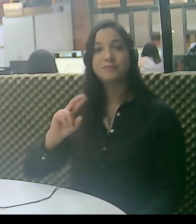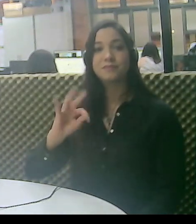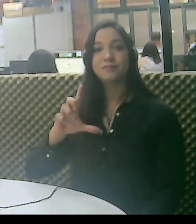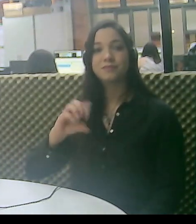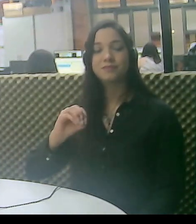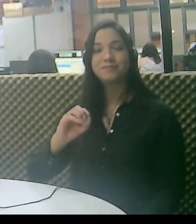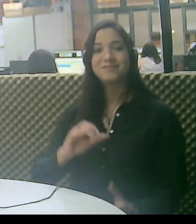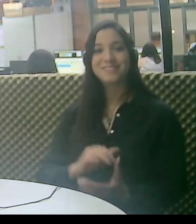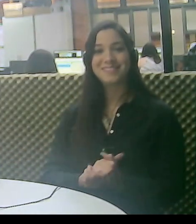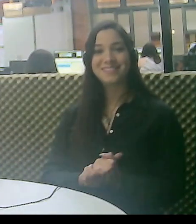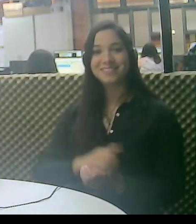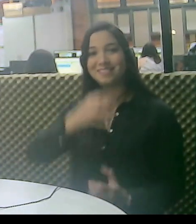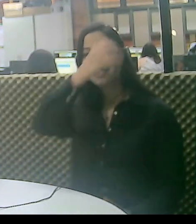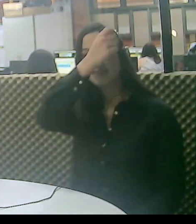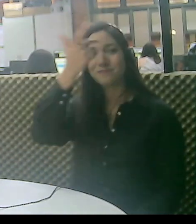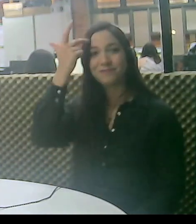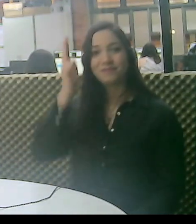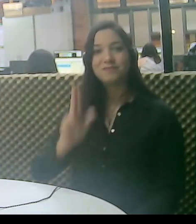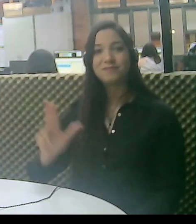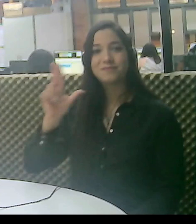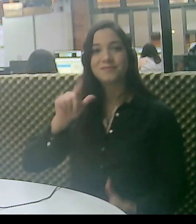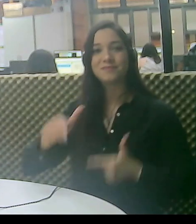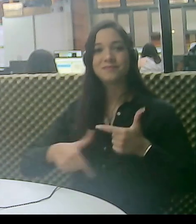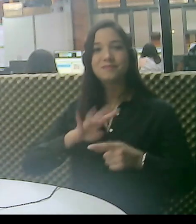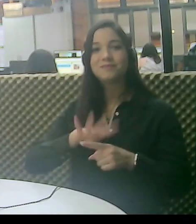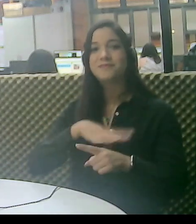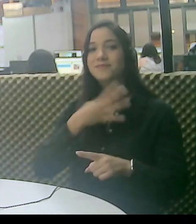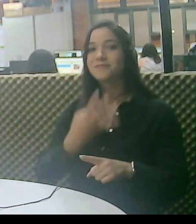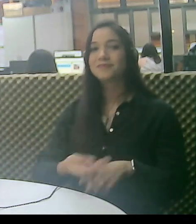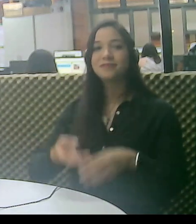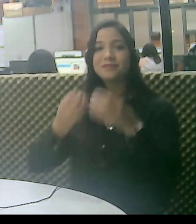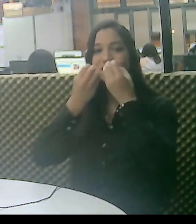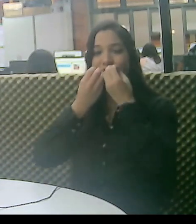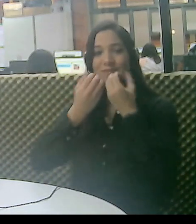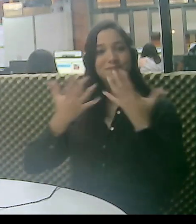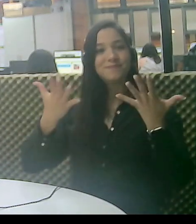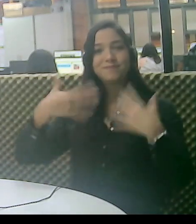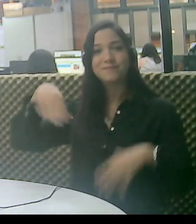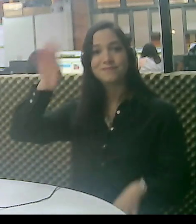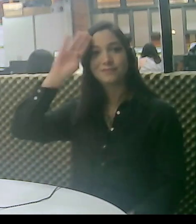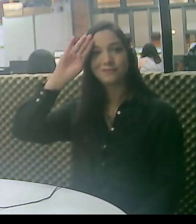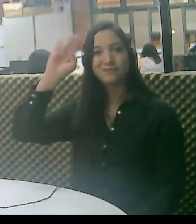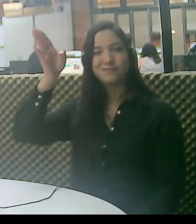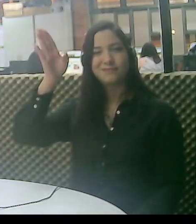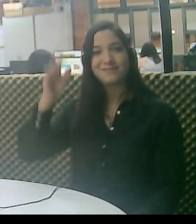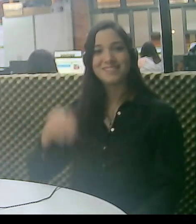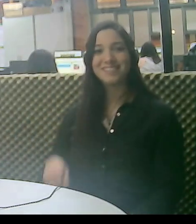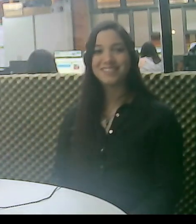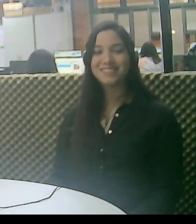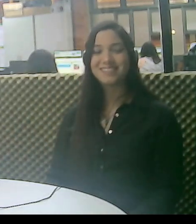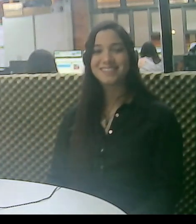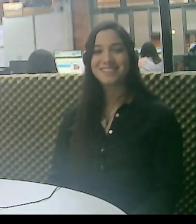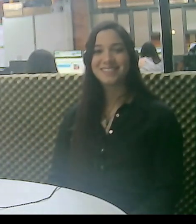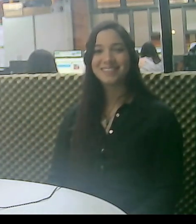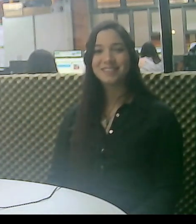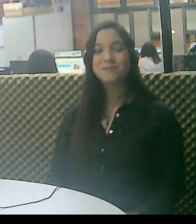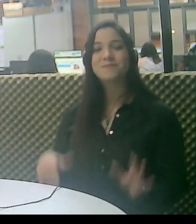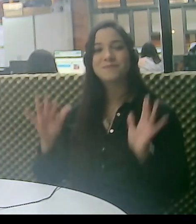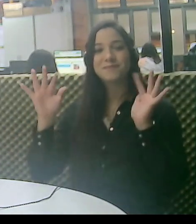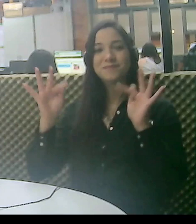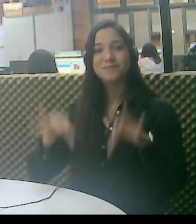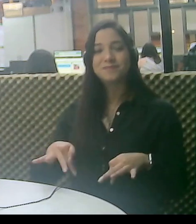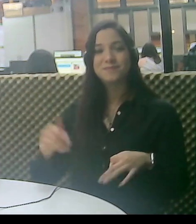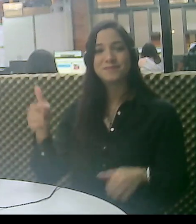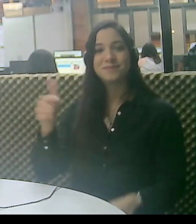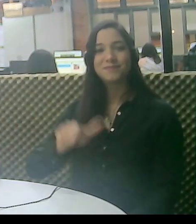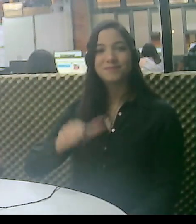Marco Túlio de Castro Kalimann. Prefeitura de Uberlândia. Fazer mais, fazer bem. Até a próxima. Fica